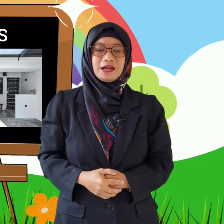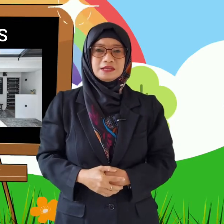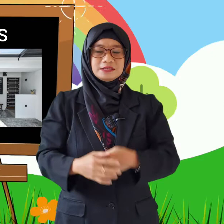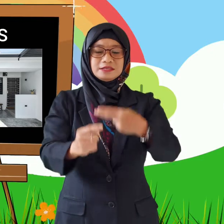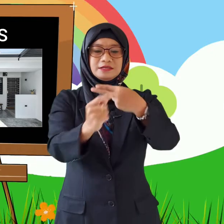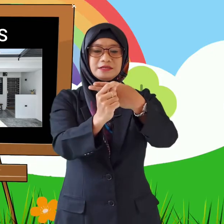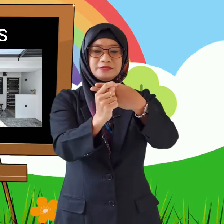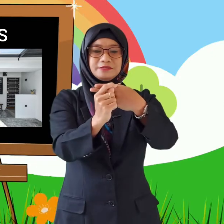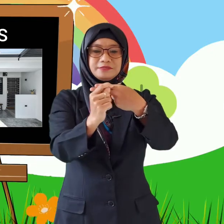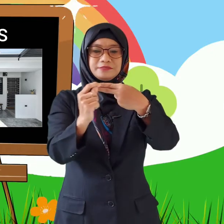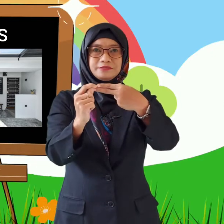Teras.